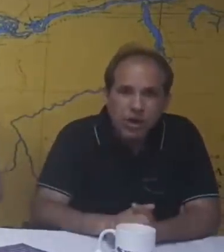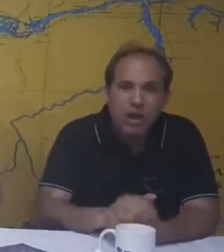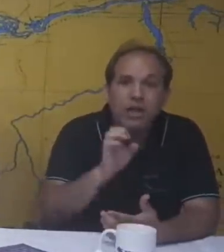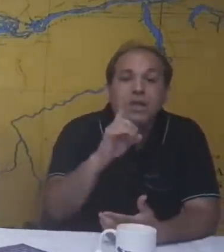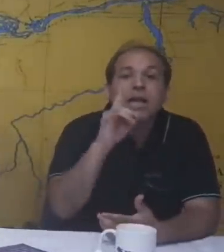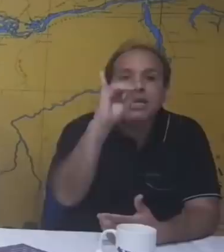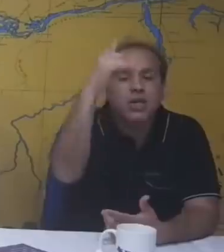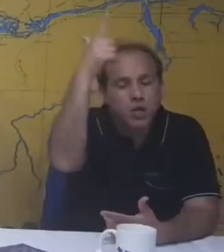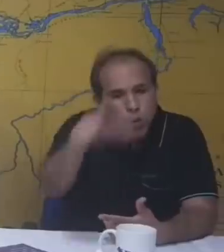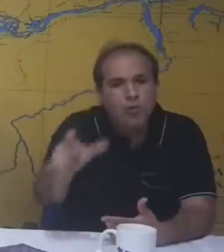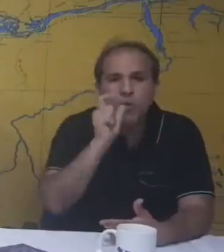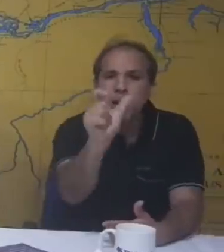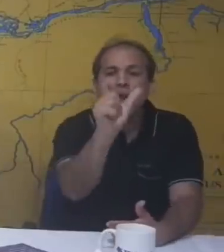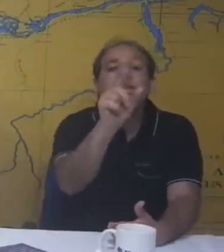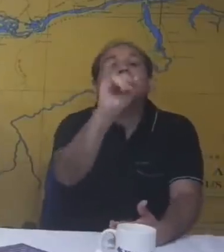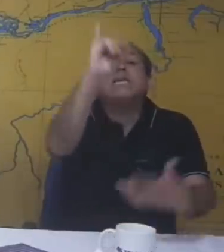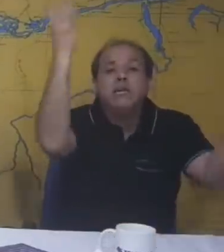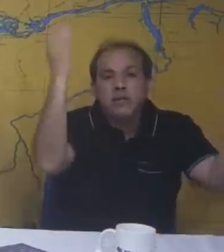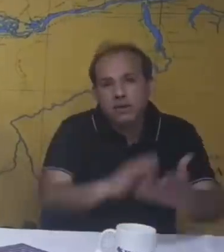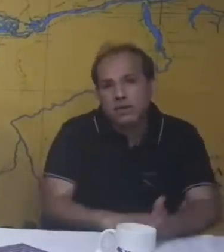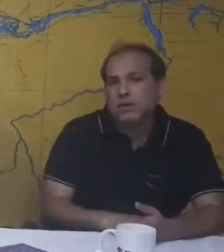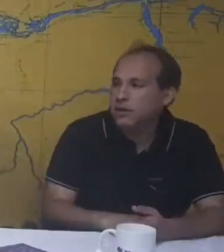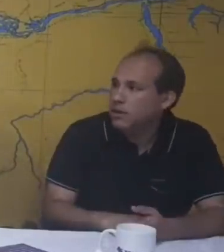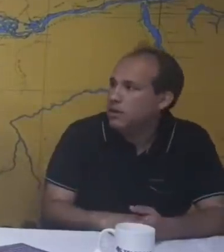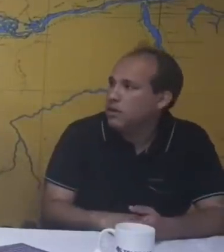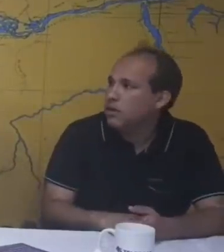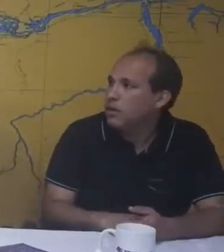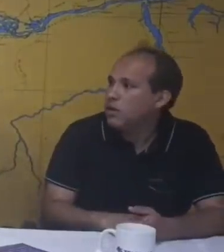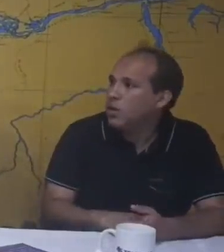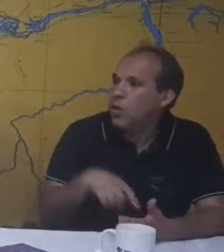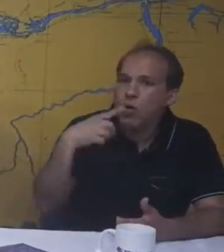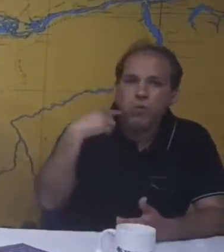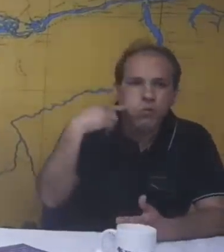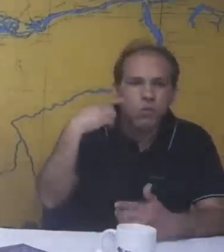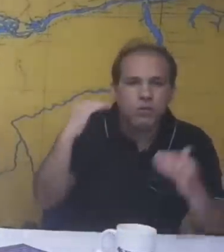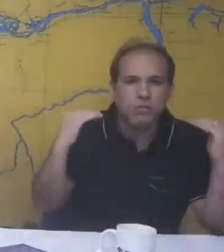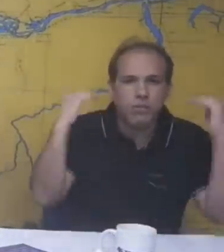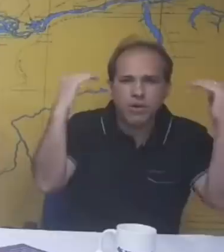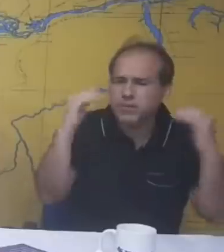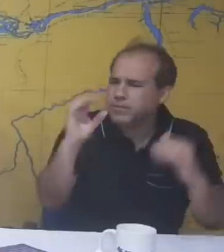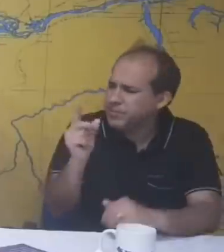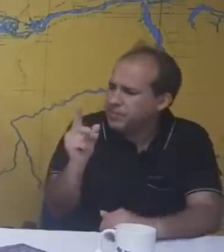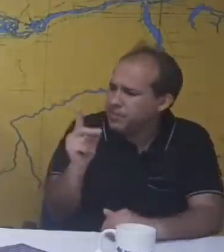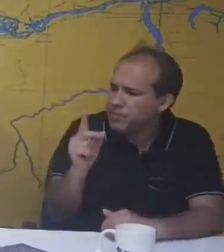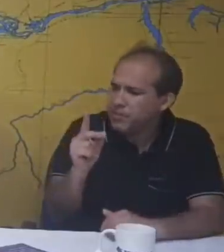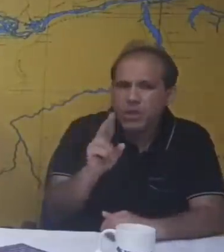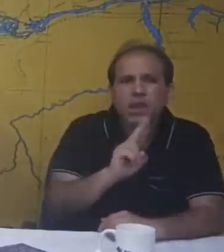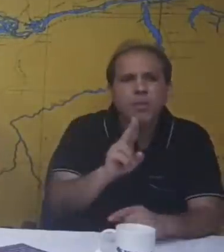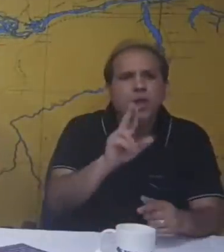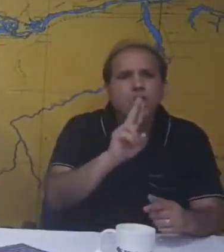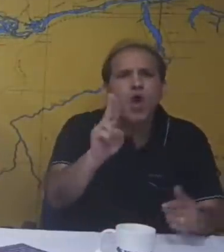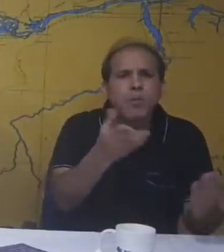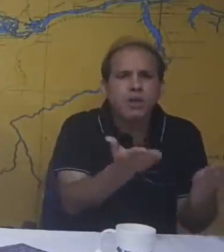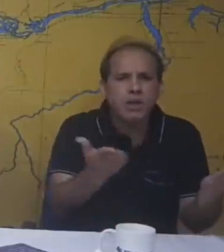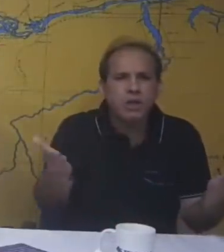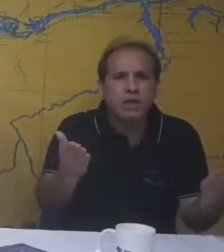daí na moda novamente aí. A questão do desembargador também é por lista? Por lista. Quem entende